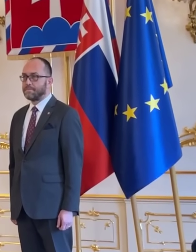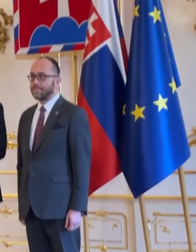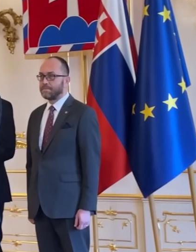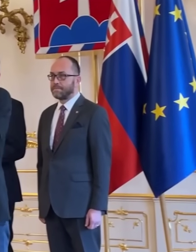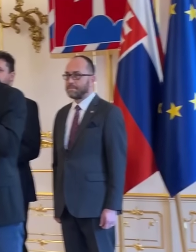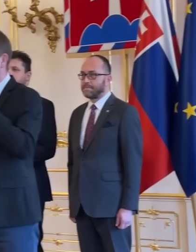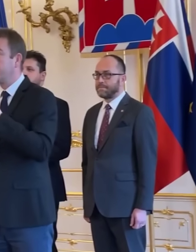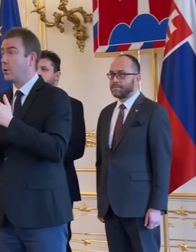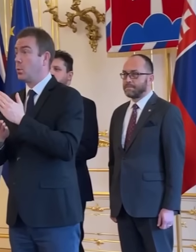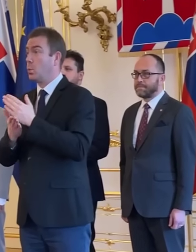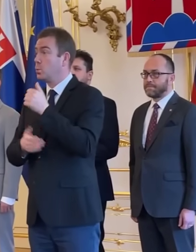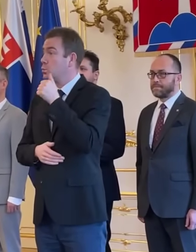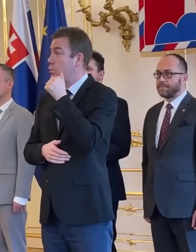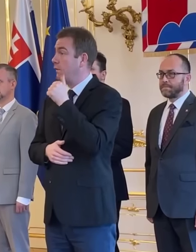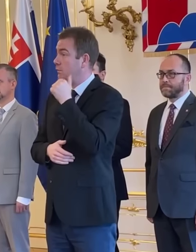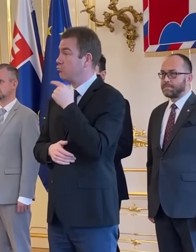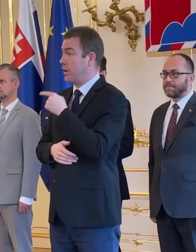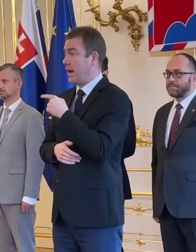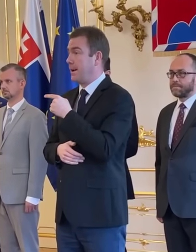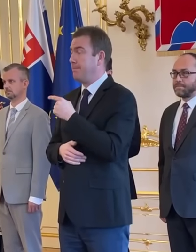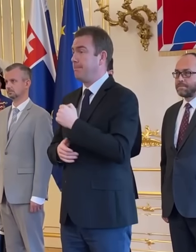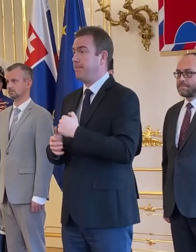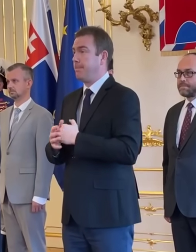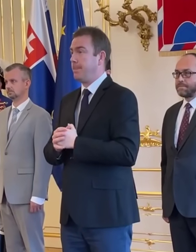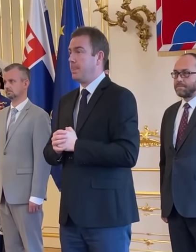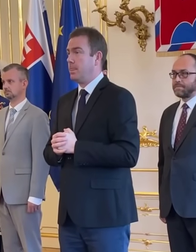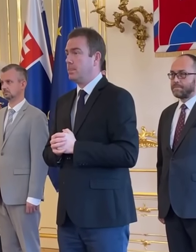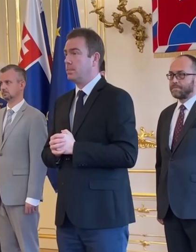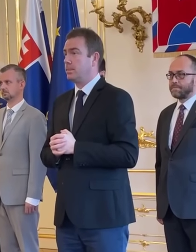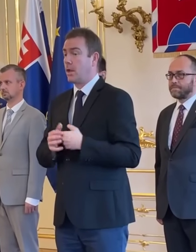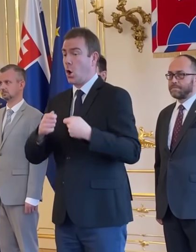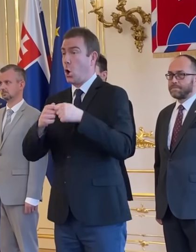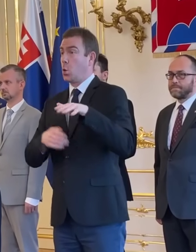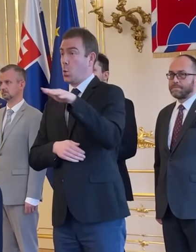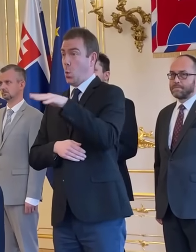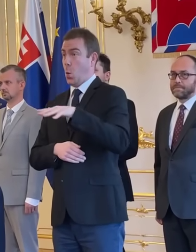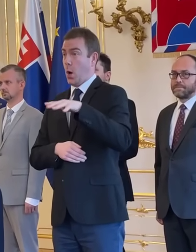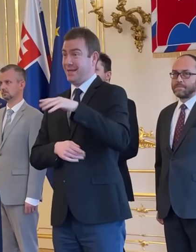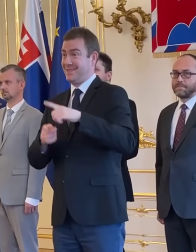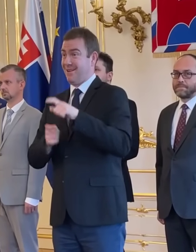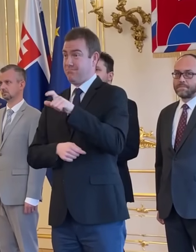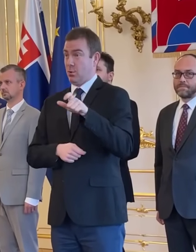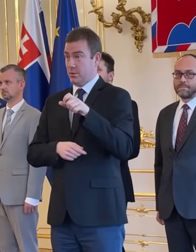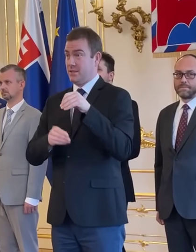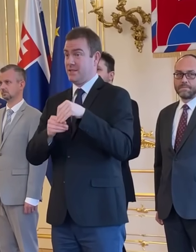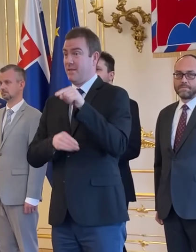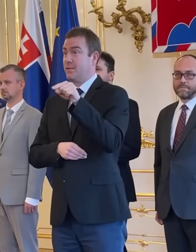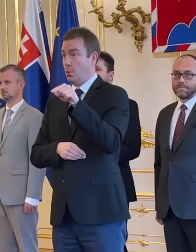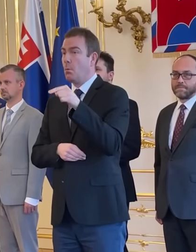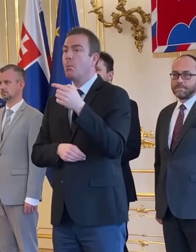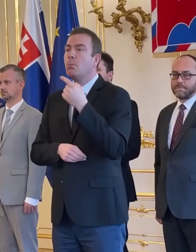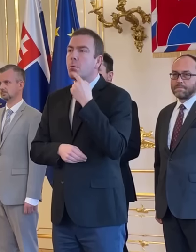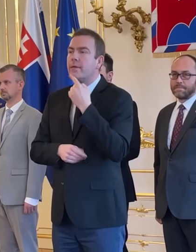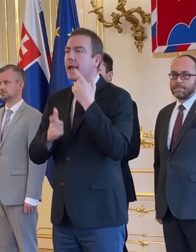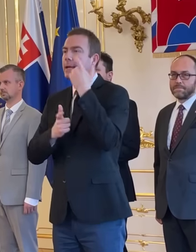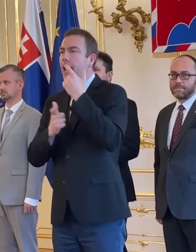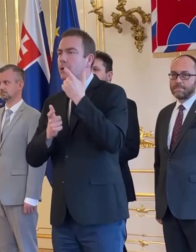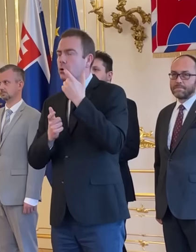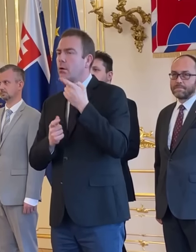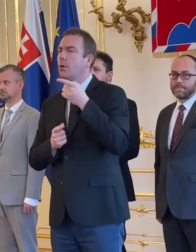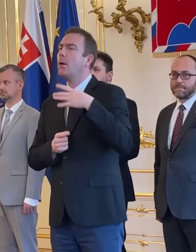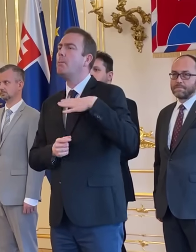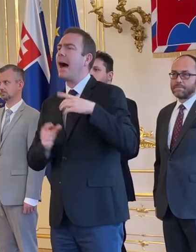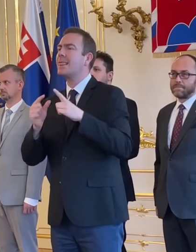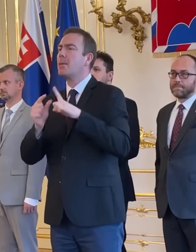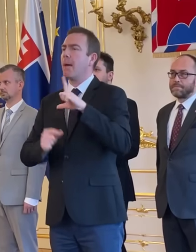Rok. Už sme včera mali možnosť predstihu počuť, ako koaliční politici reagovali na takúto možnosť, že by ste ju podpísali. Pán Pellegrini už vám